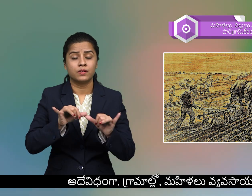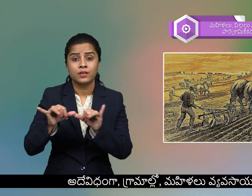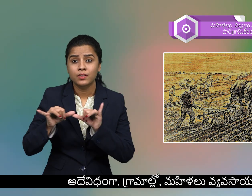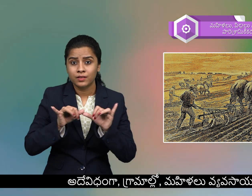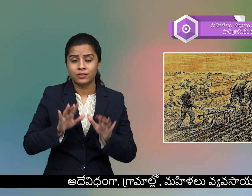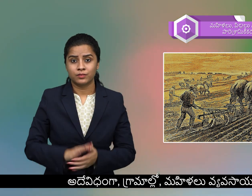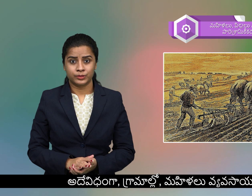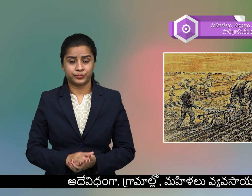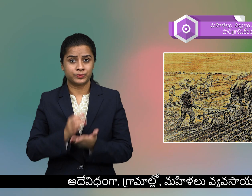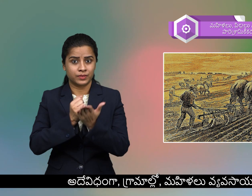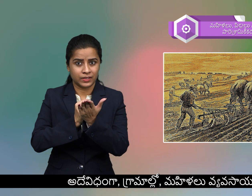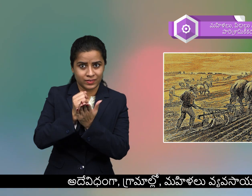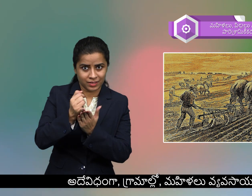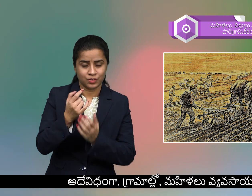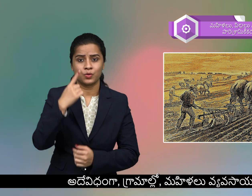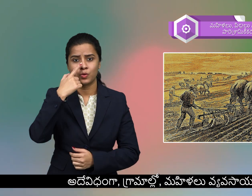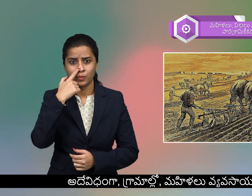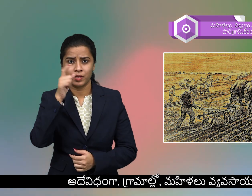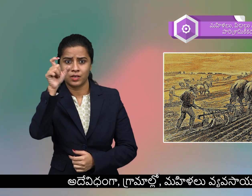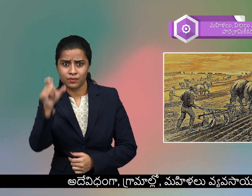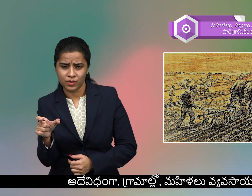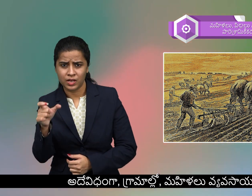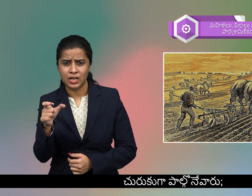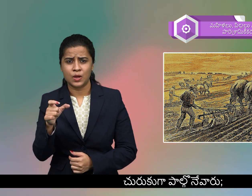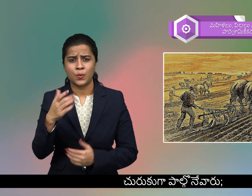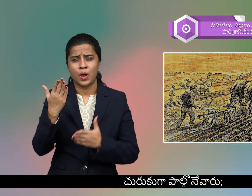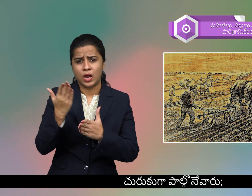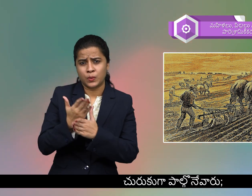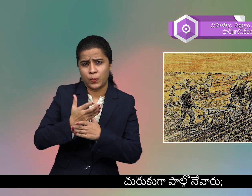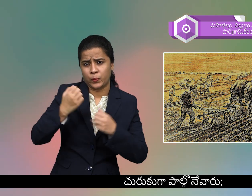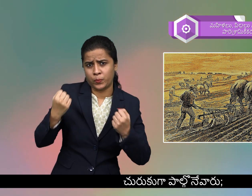అదేవిధంగా గ్రామాల్లో మహిళలు వ్యవసాయ పనుల్లో చురుకుగా పాల్గొనేవారు.